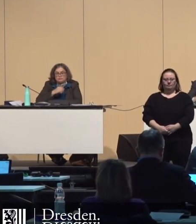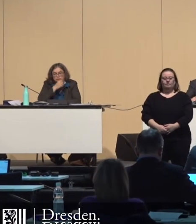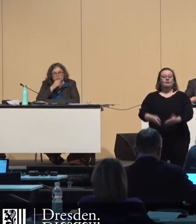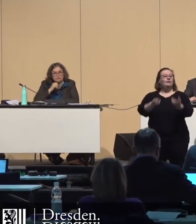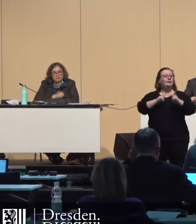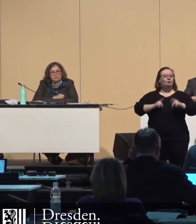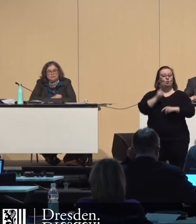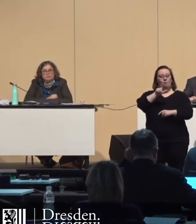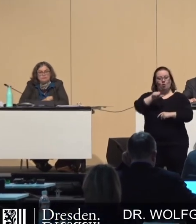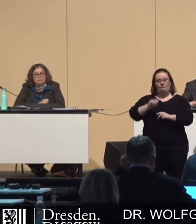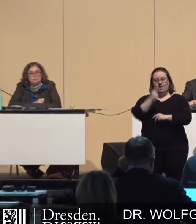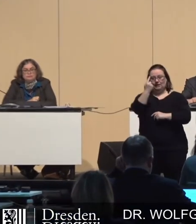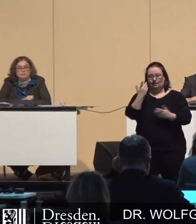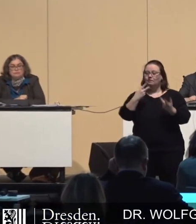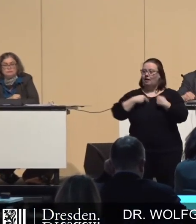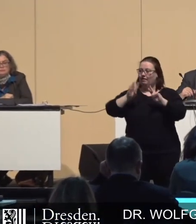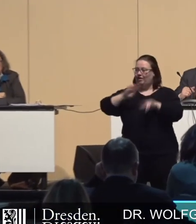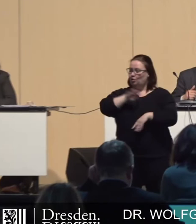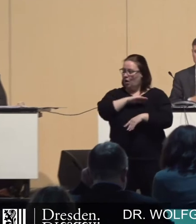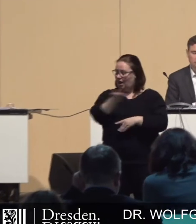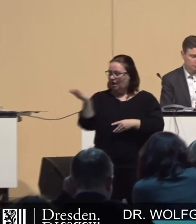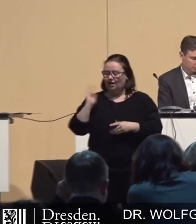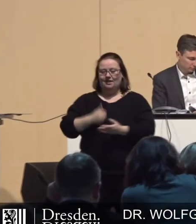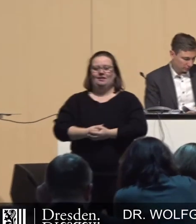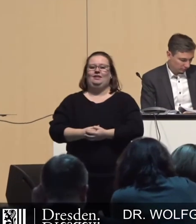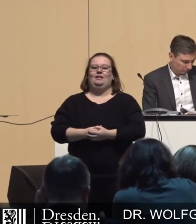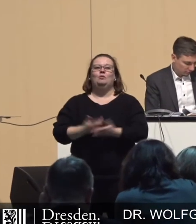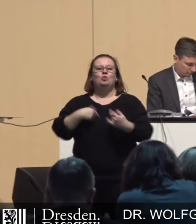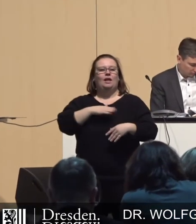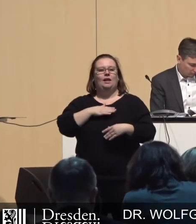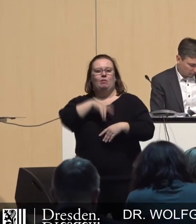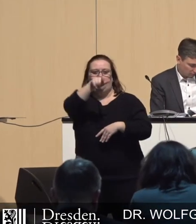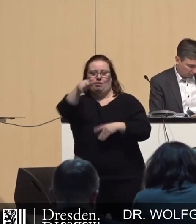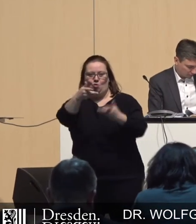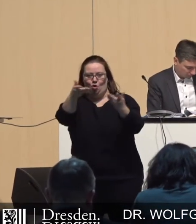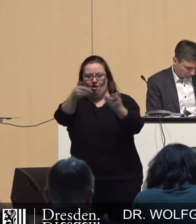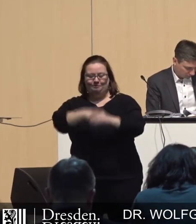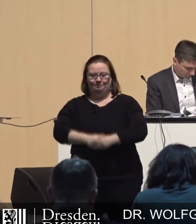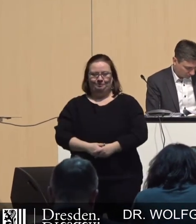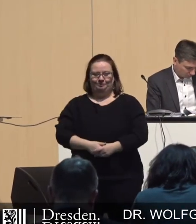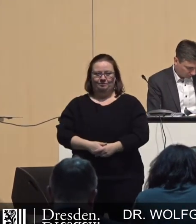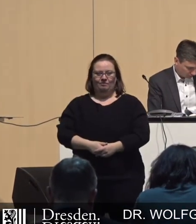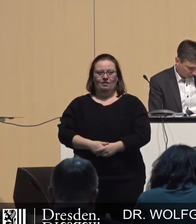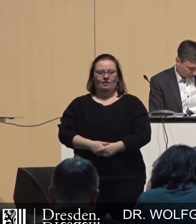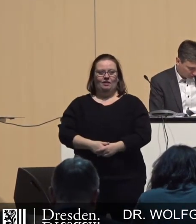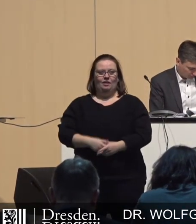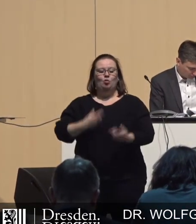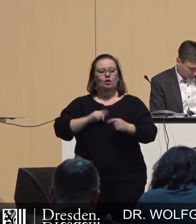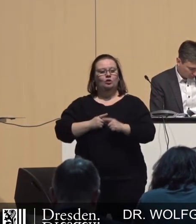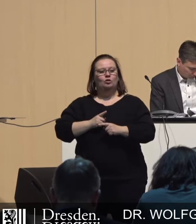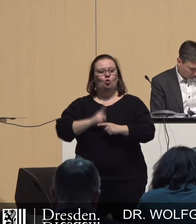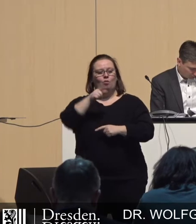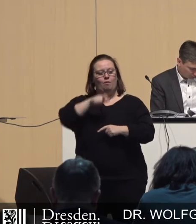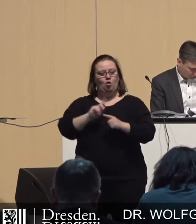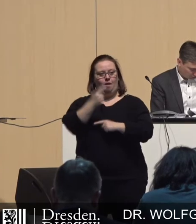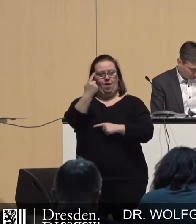Sehr geehrter Herr Oberbürgermeister, sehr verehrte Kolleginnen und Kollegen, liebe Mitbürgerinnen und Mitbürger. Wir stimmen dem